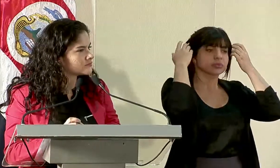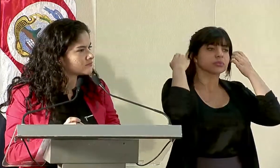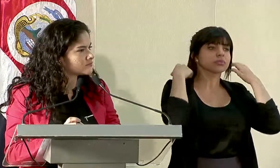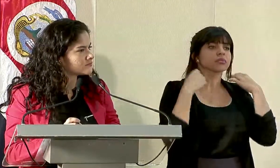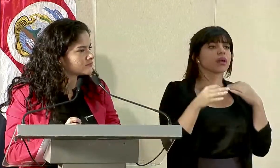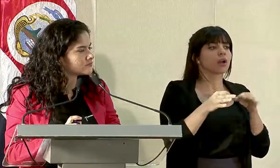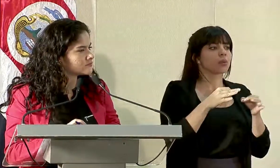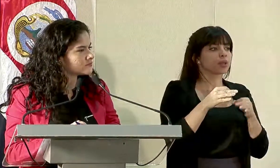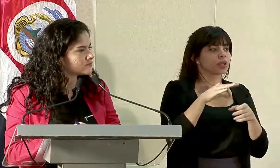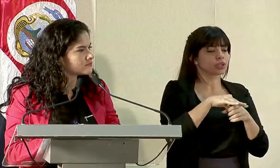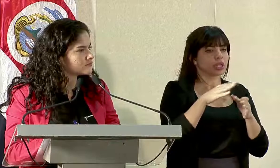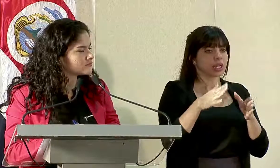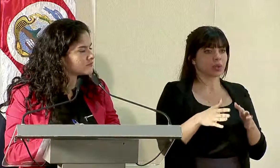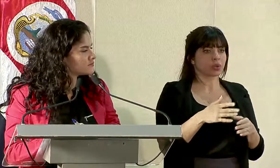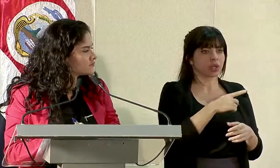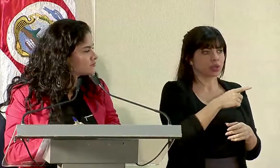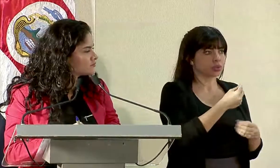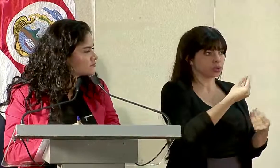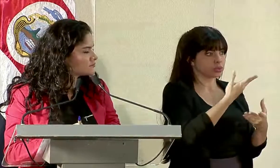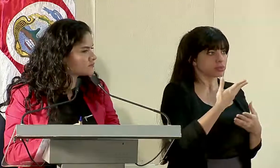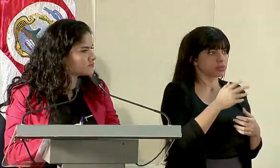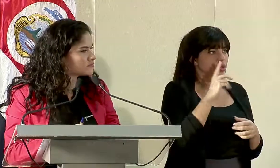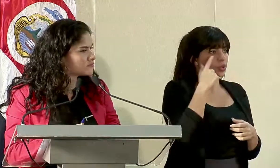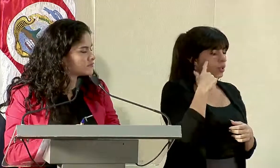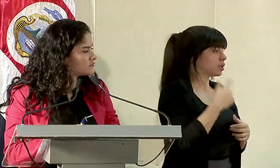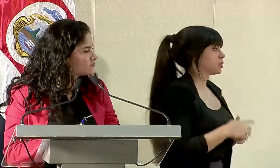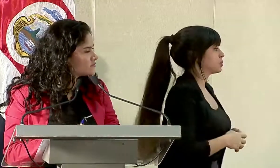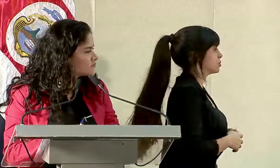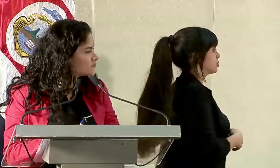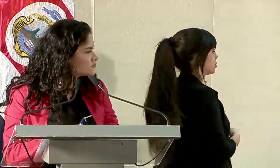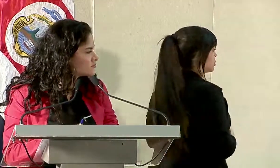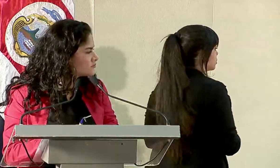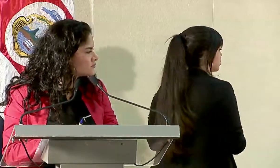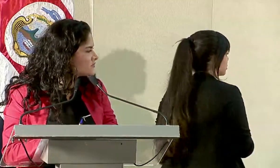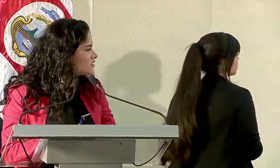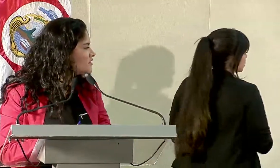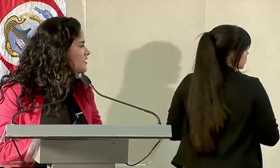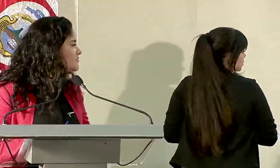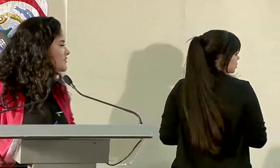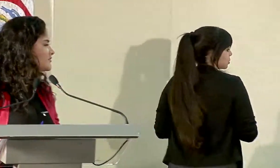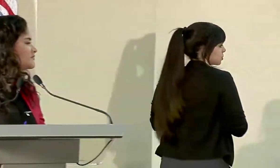que sostienen los agricultores y los que sostiene pues el gobierno.